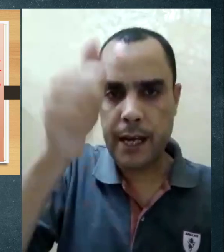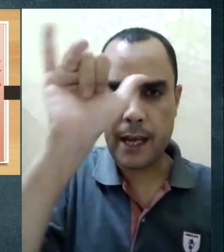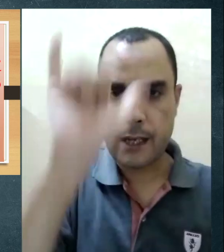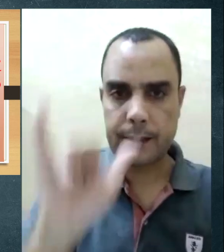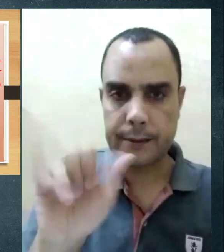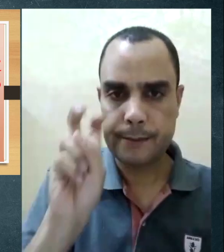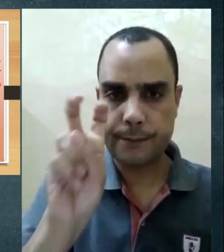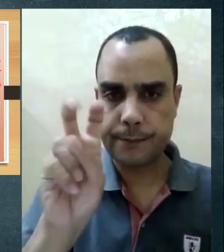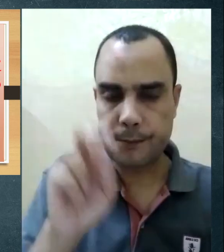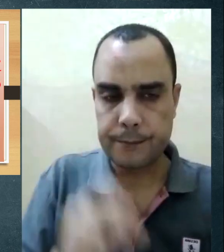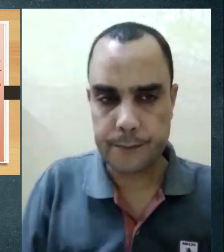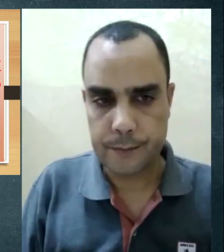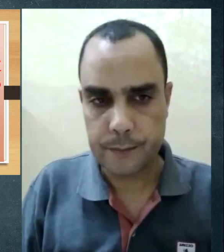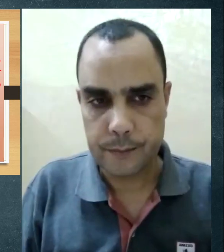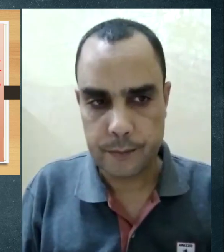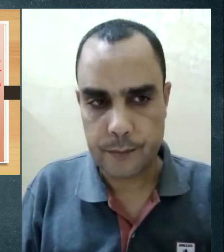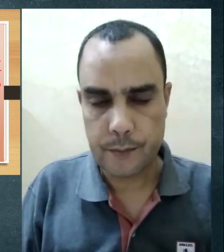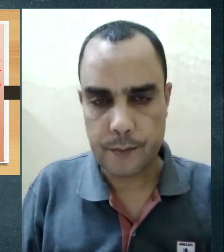كناية،